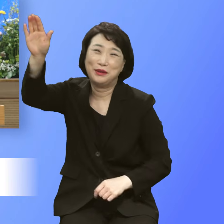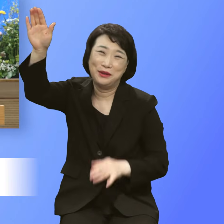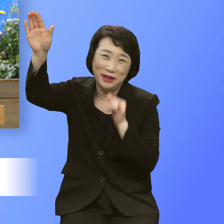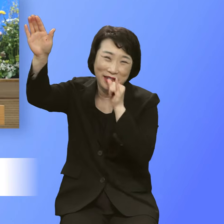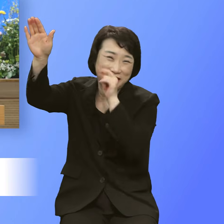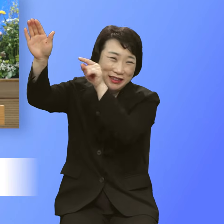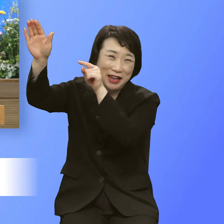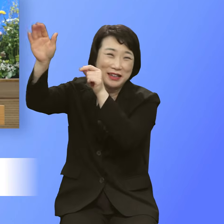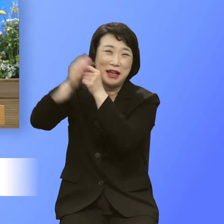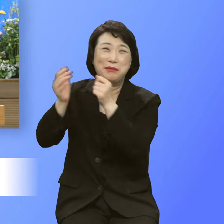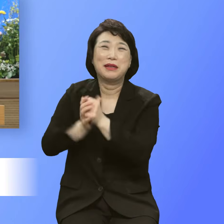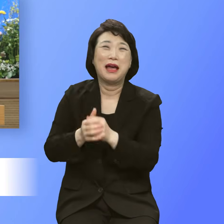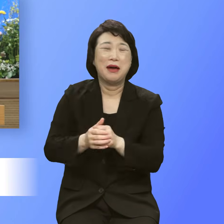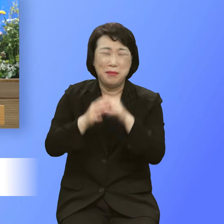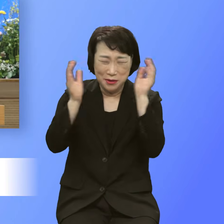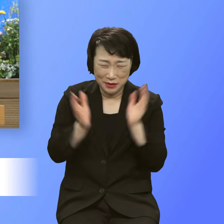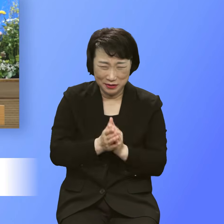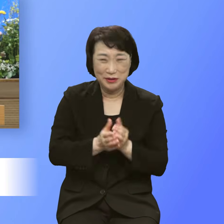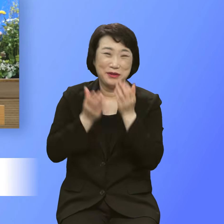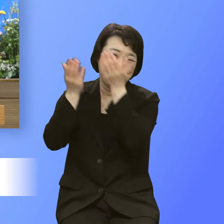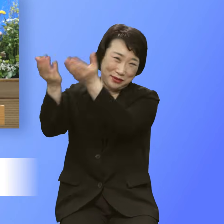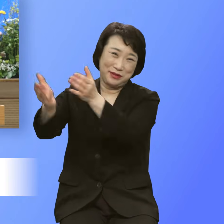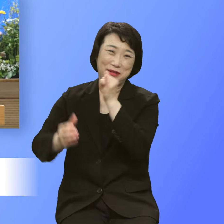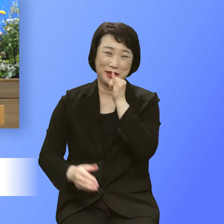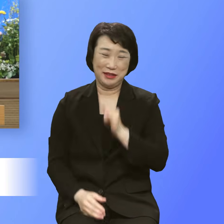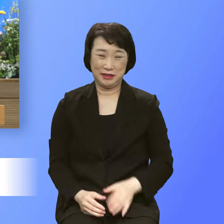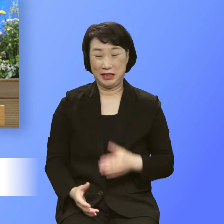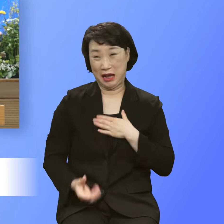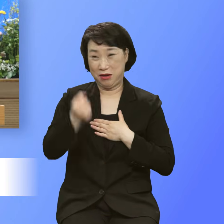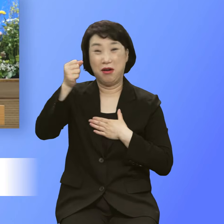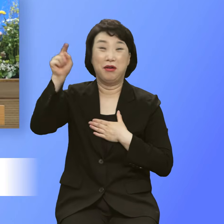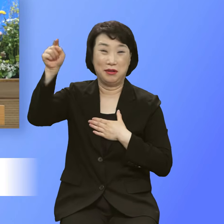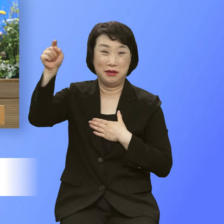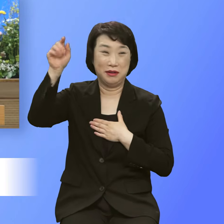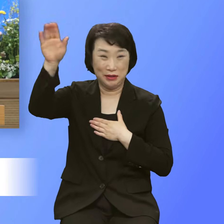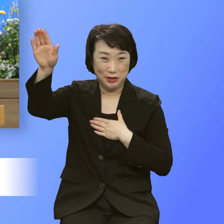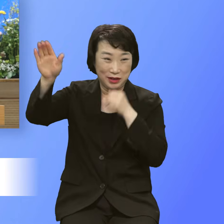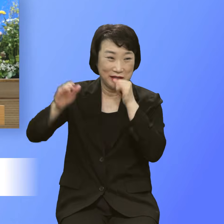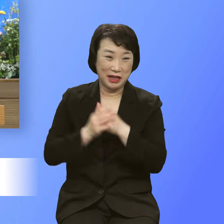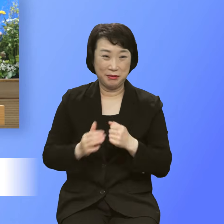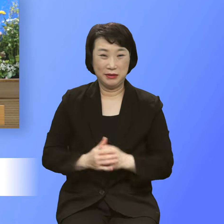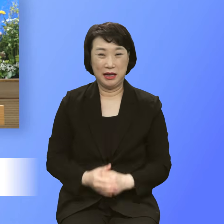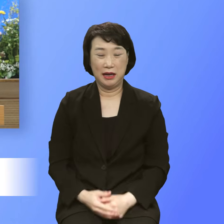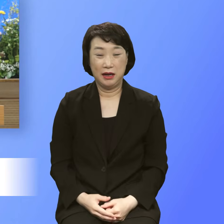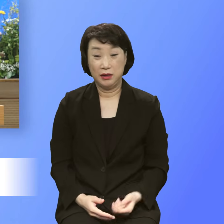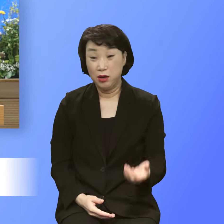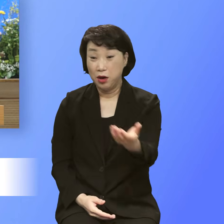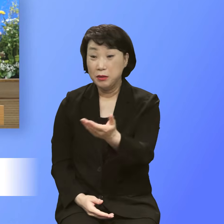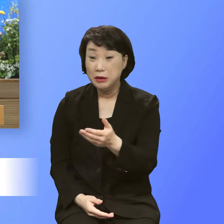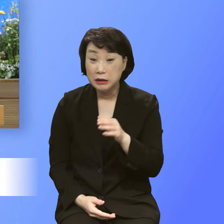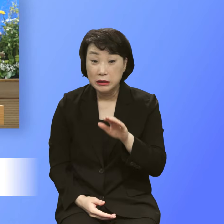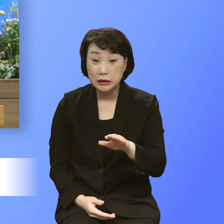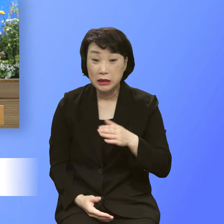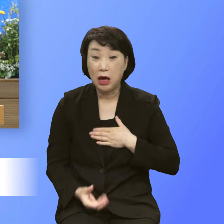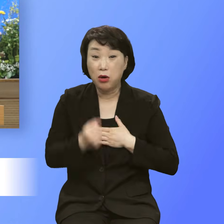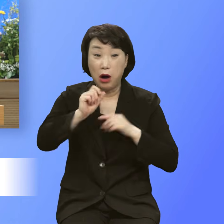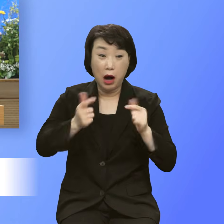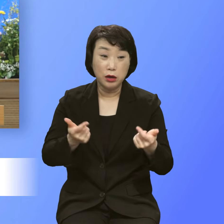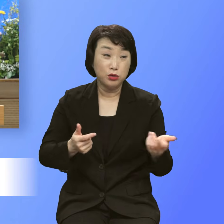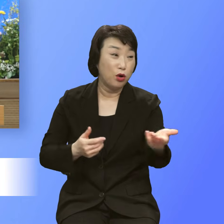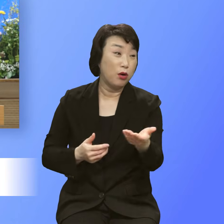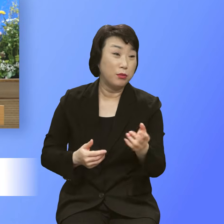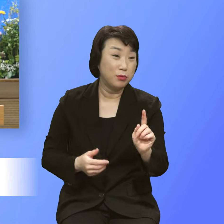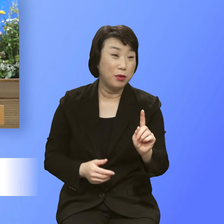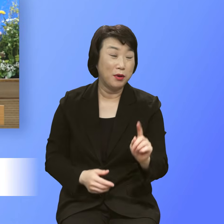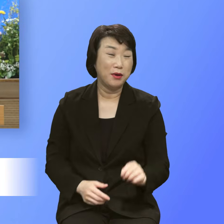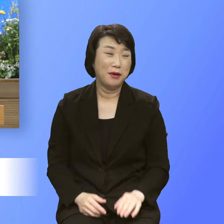때문에 그것을 향해 내 던졌다 이 말이야. 내 것이었다 이 말이야. 근데 내 것이 있는